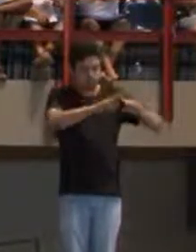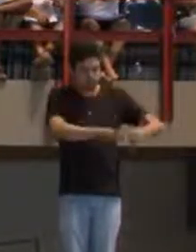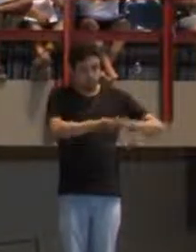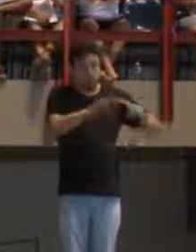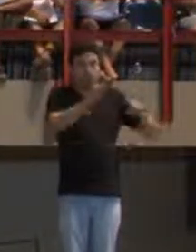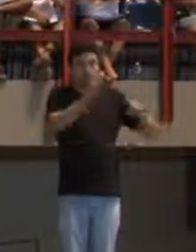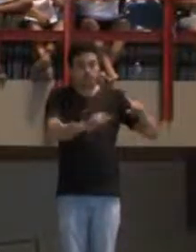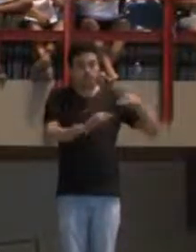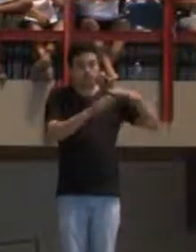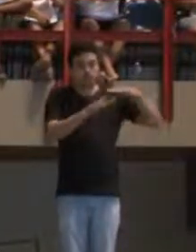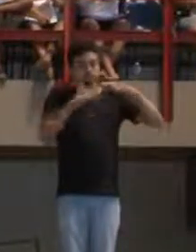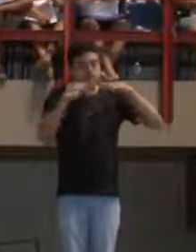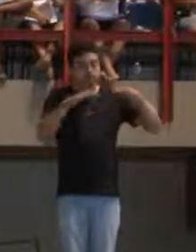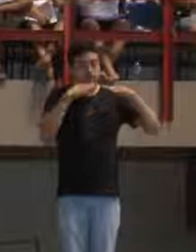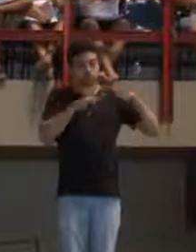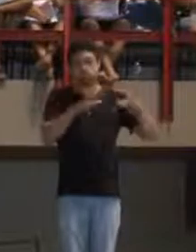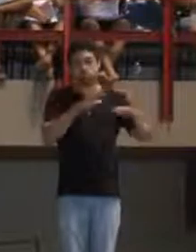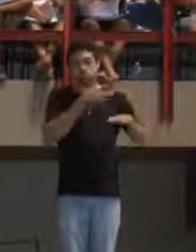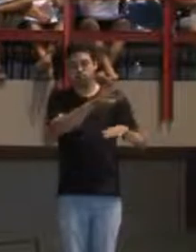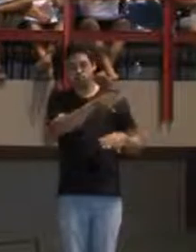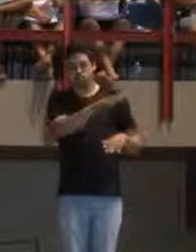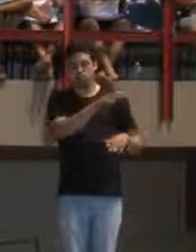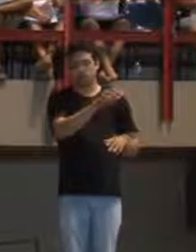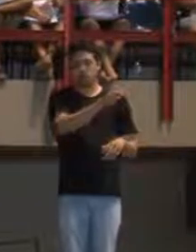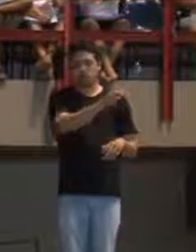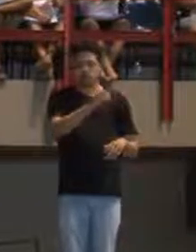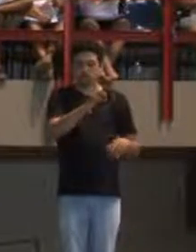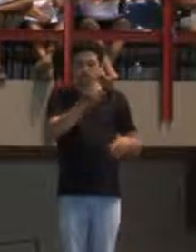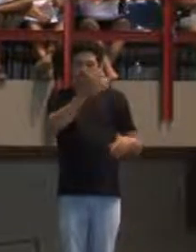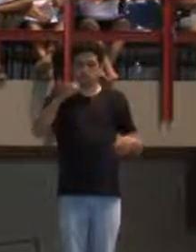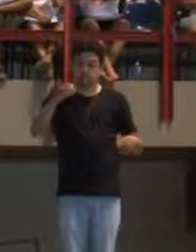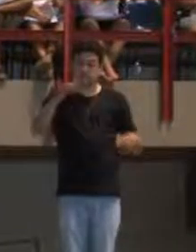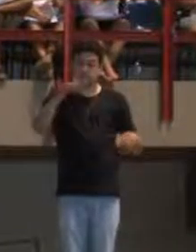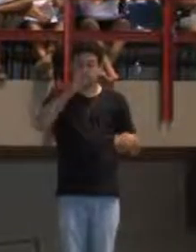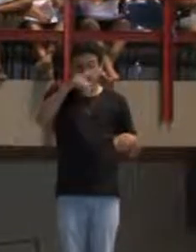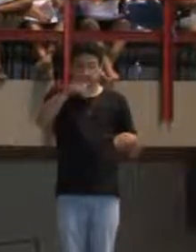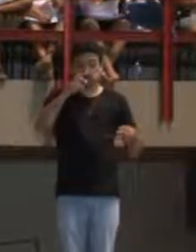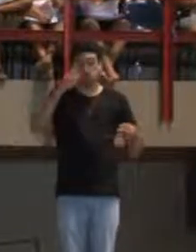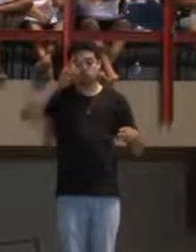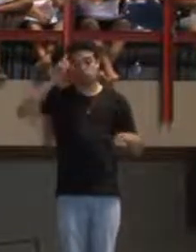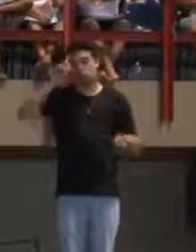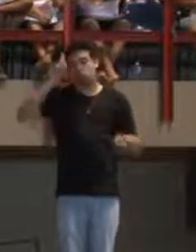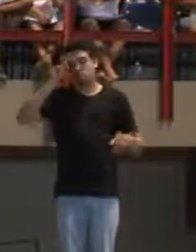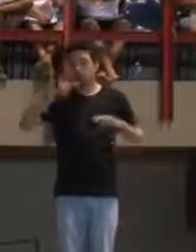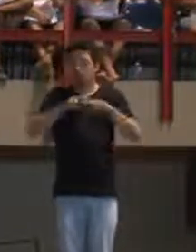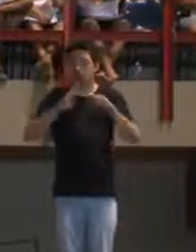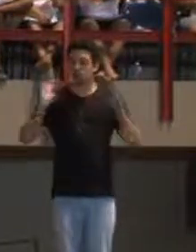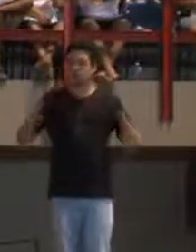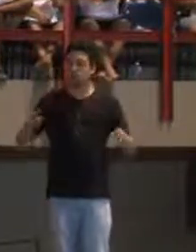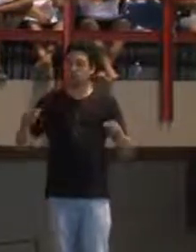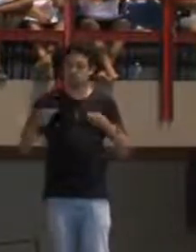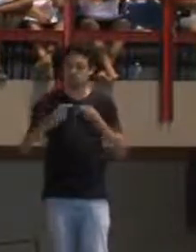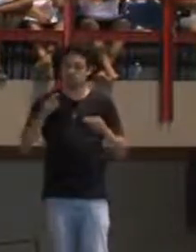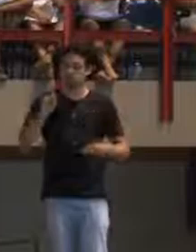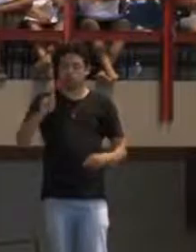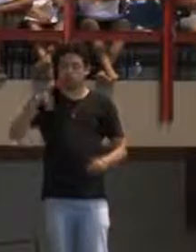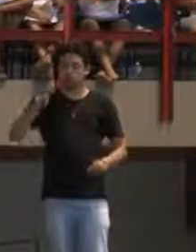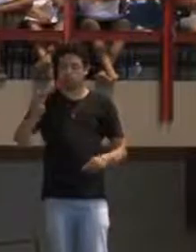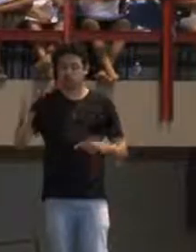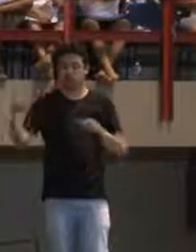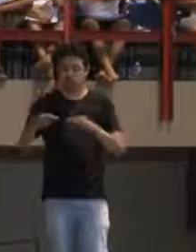quilometragem alta, em média de 80 a 100 km por dia, tá? Então, o GNV também é derivado do